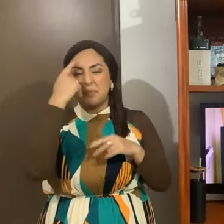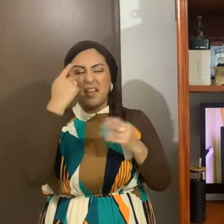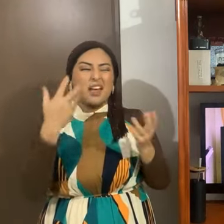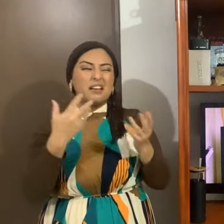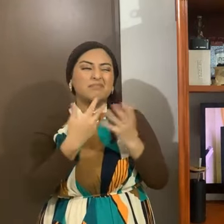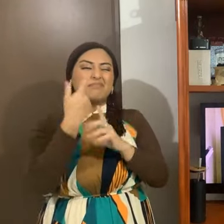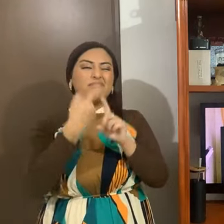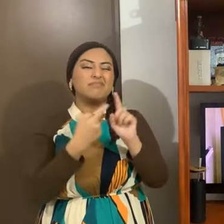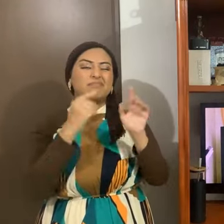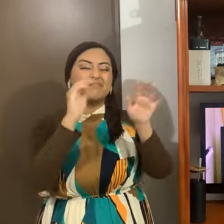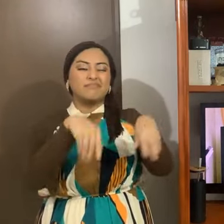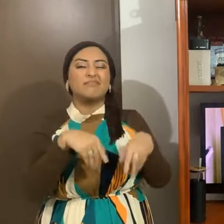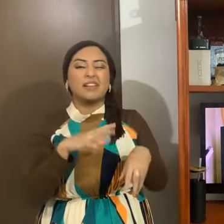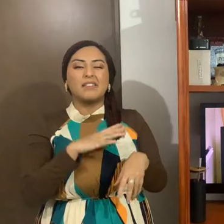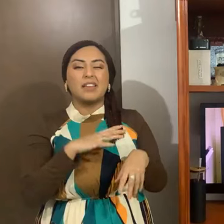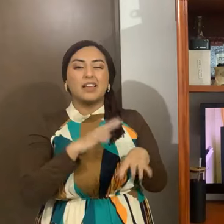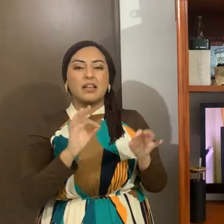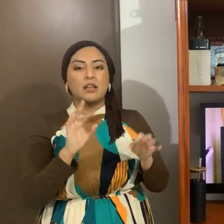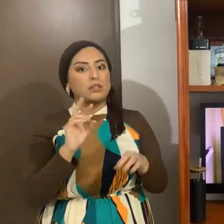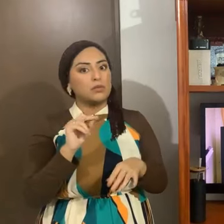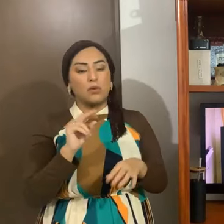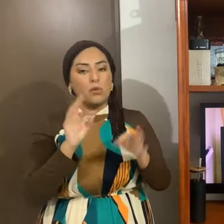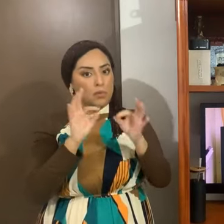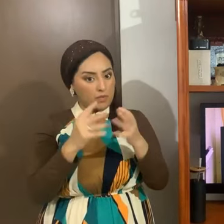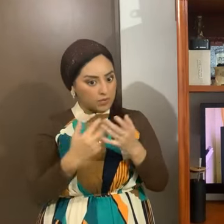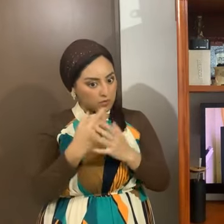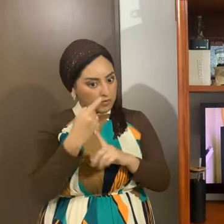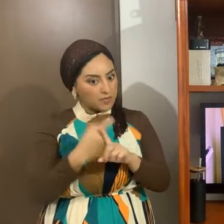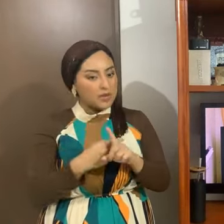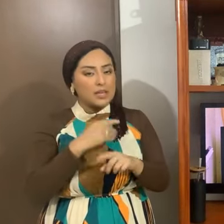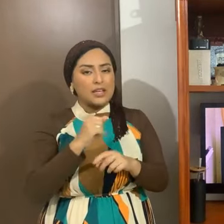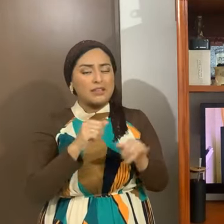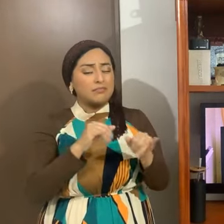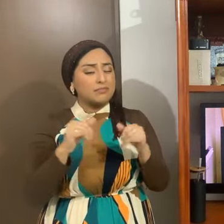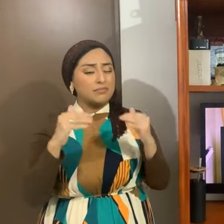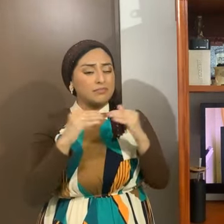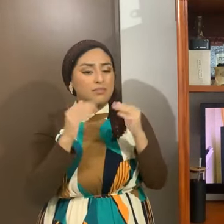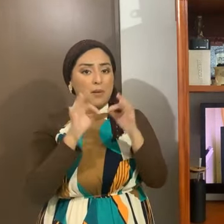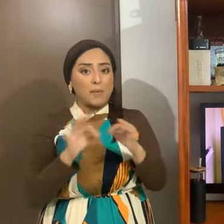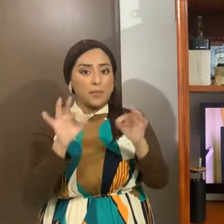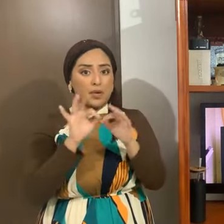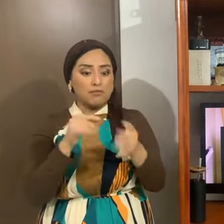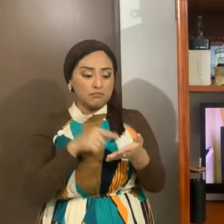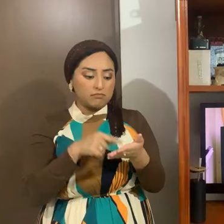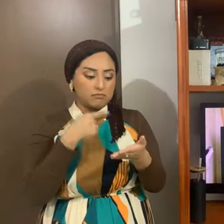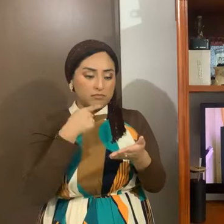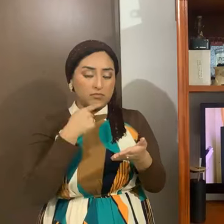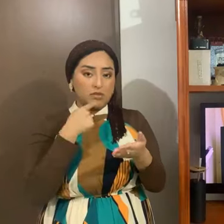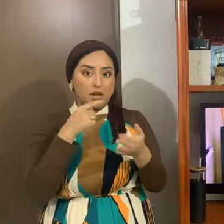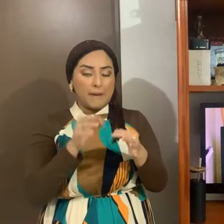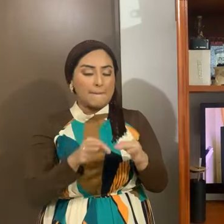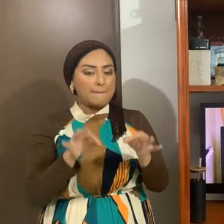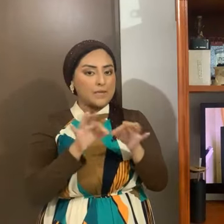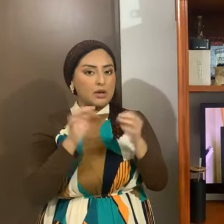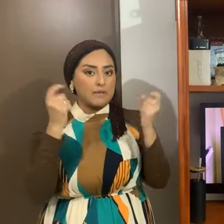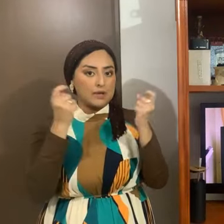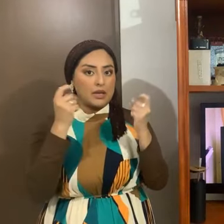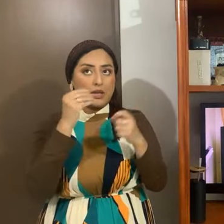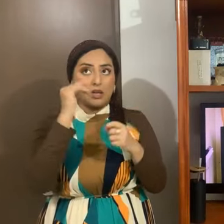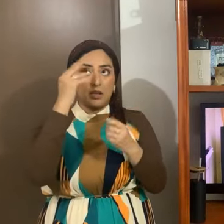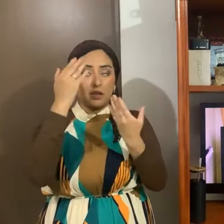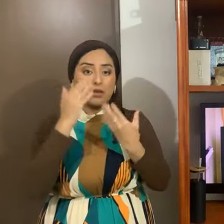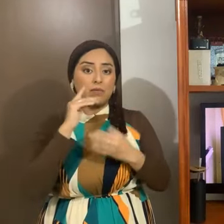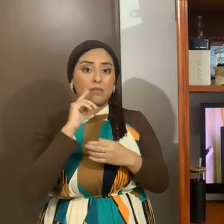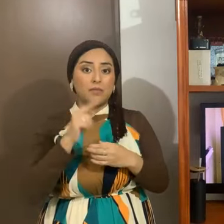personas piensan que es una fiesta menor, pero no, es una fiesta muy importante. Aquí lo dice, es una fiesta solemne. Y Yahweh